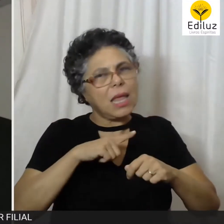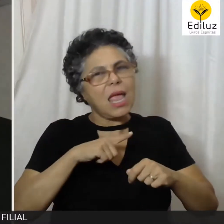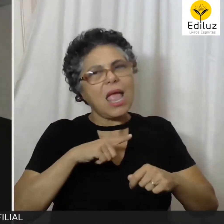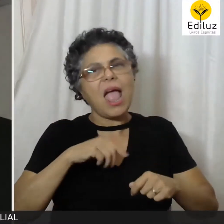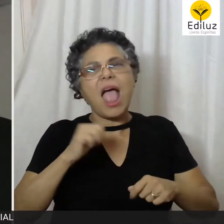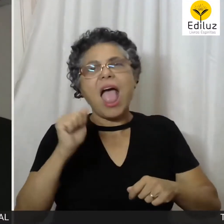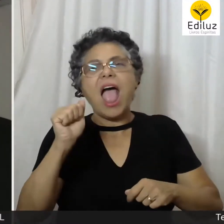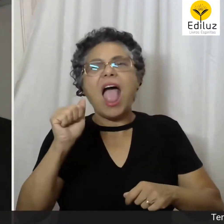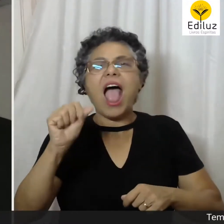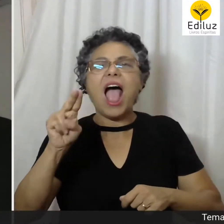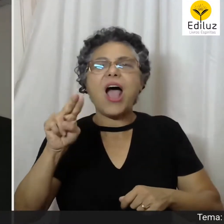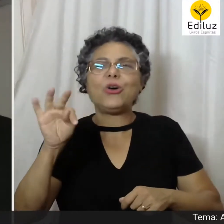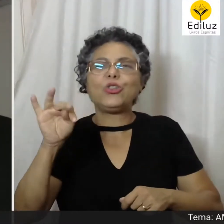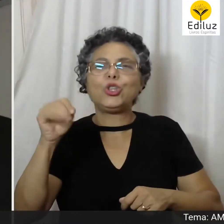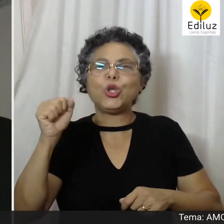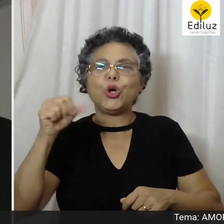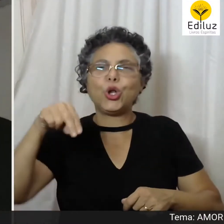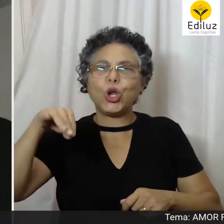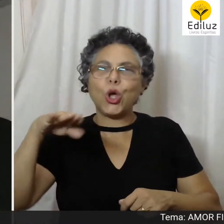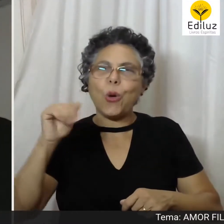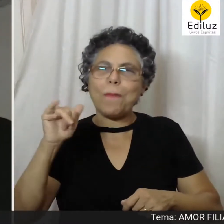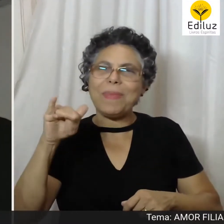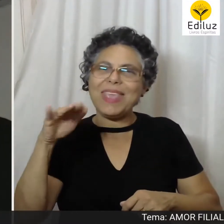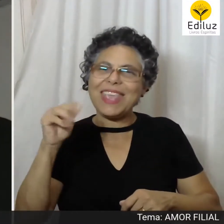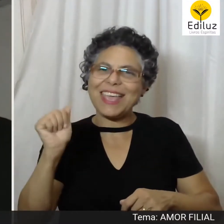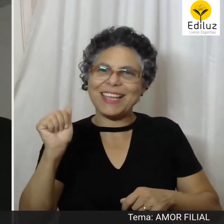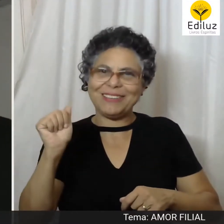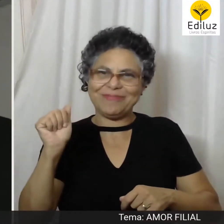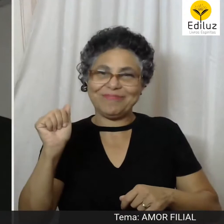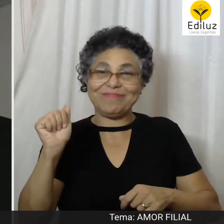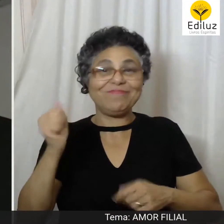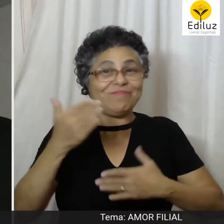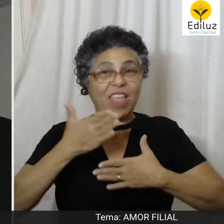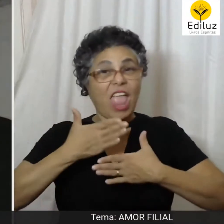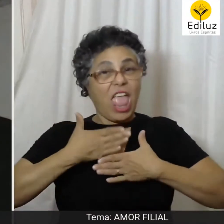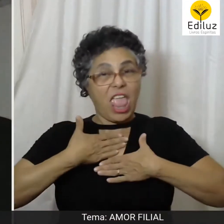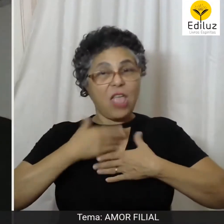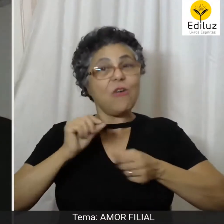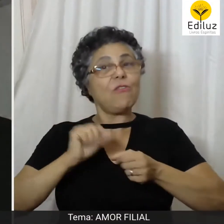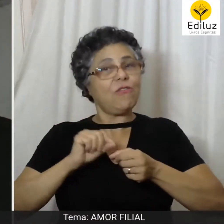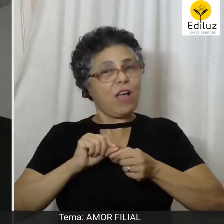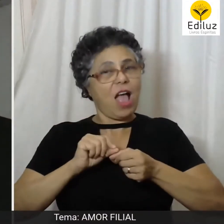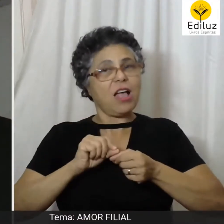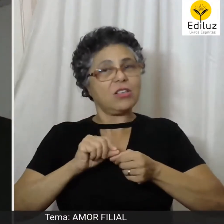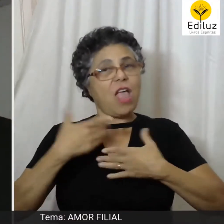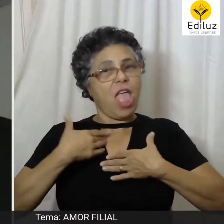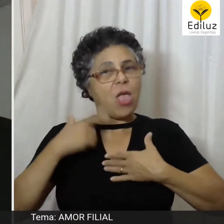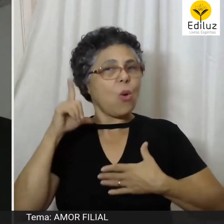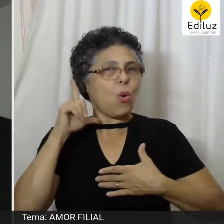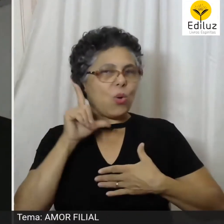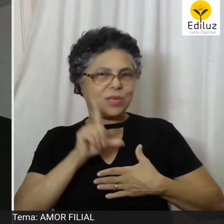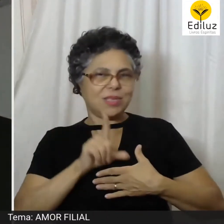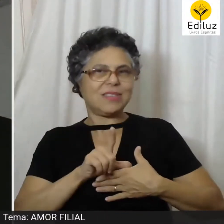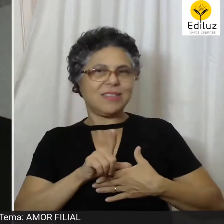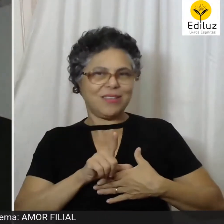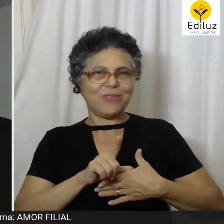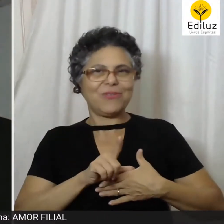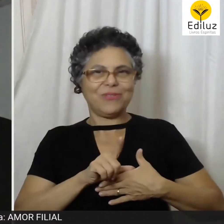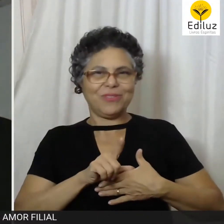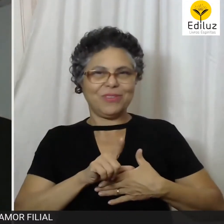desses sujeitos. Agora, a autonomia dos sujeitos como um